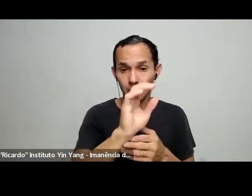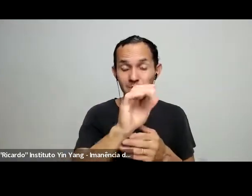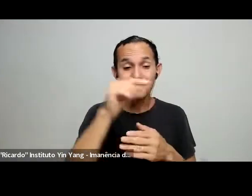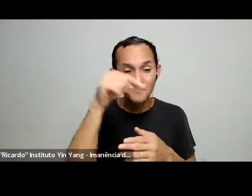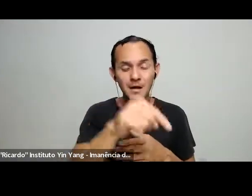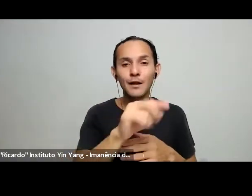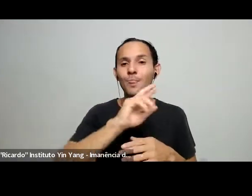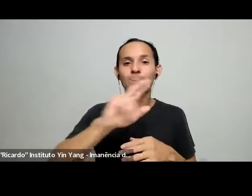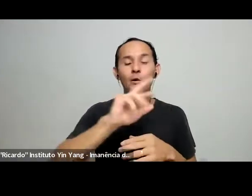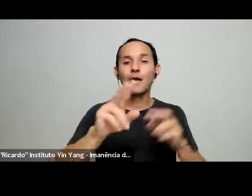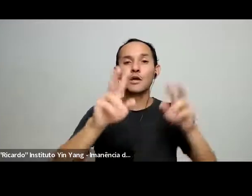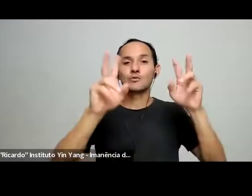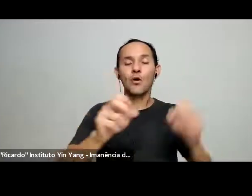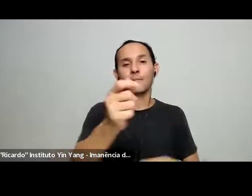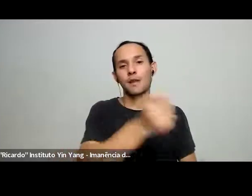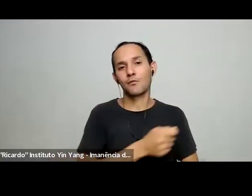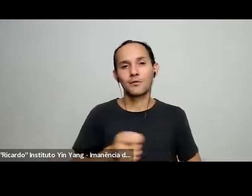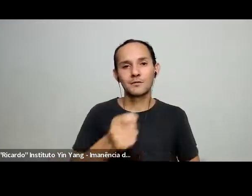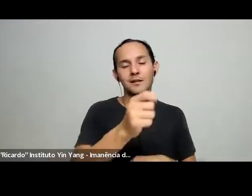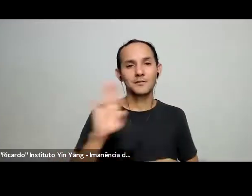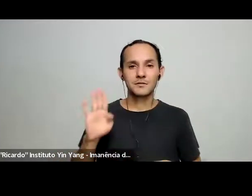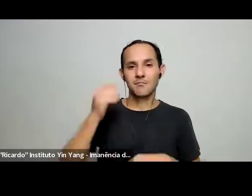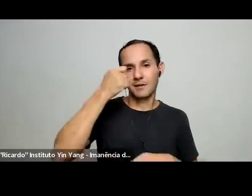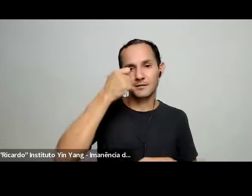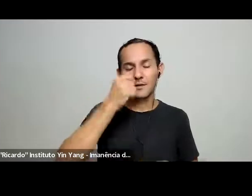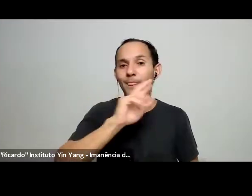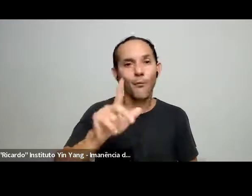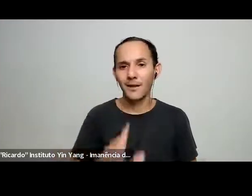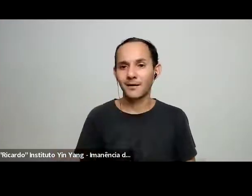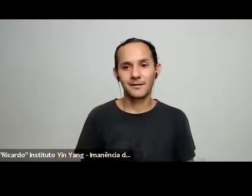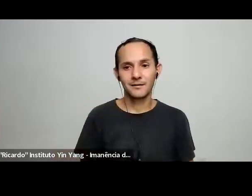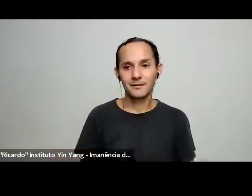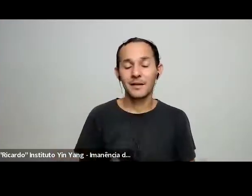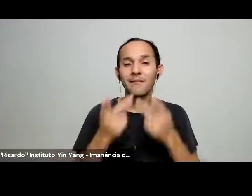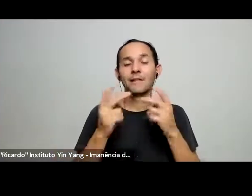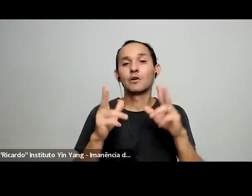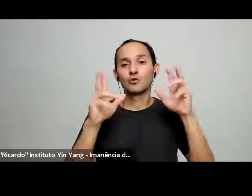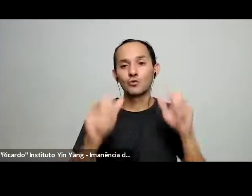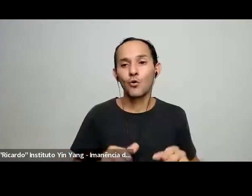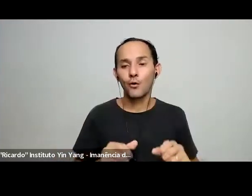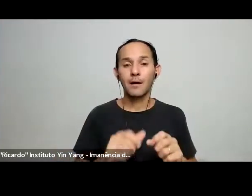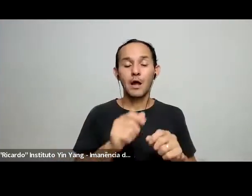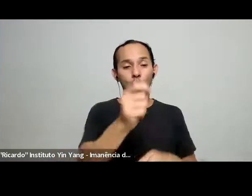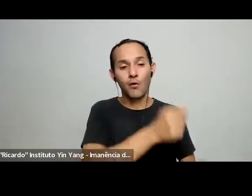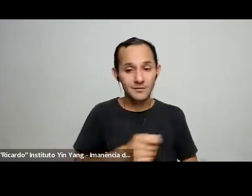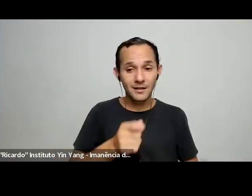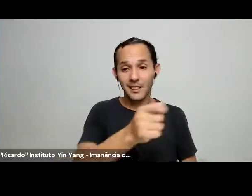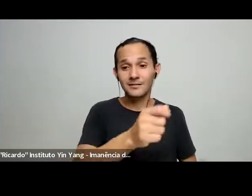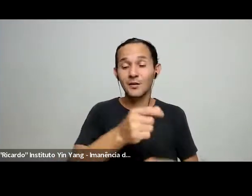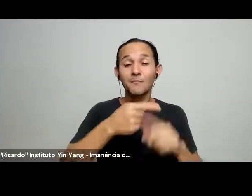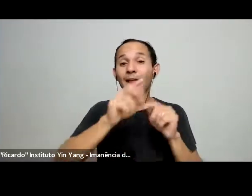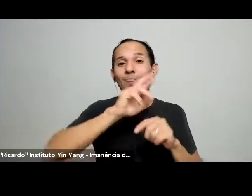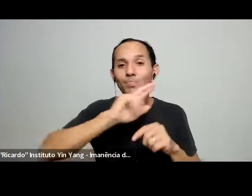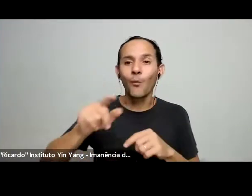eram sobre as constelações de Bert Hellinger. Eram sobre o termo constelação, mas não